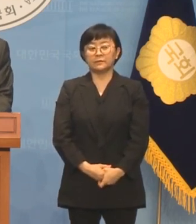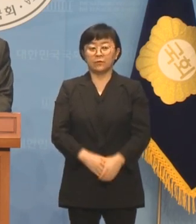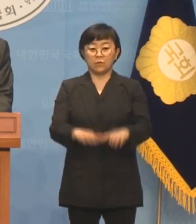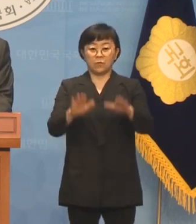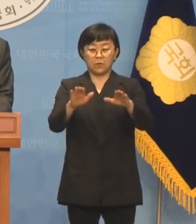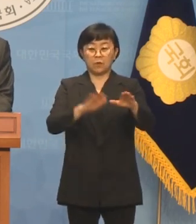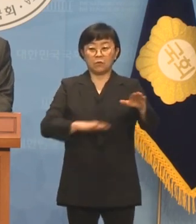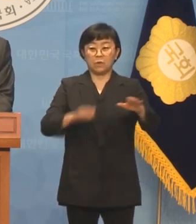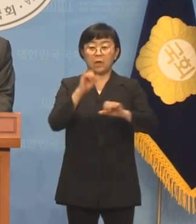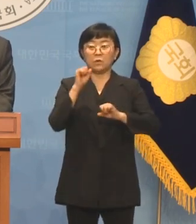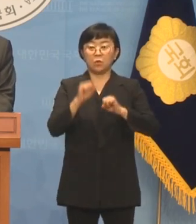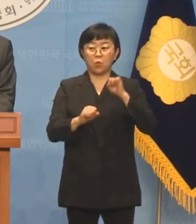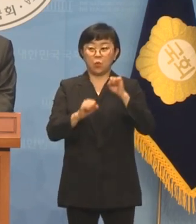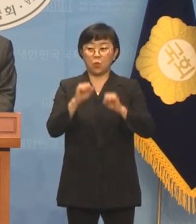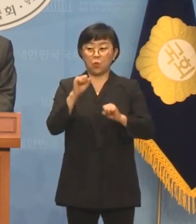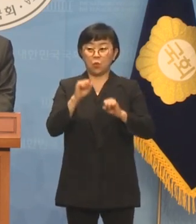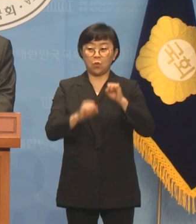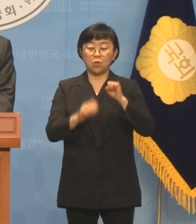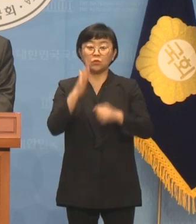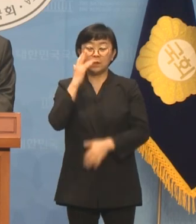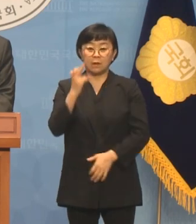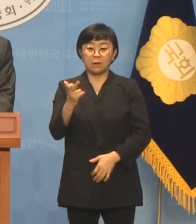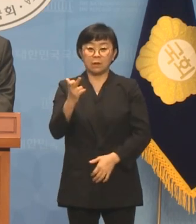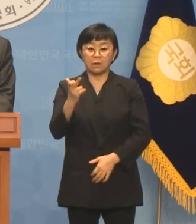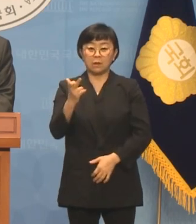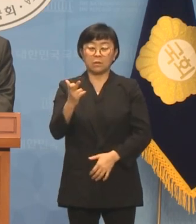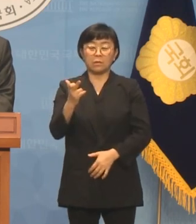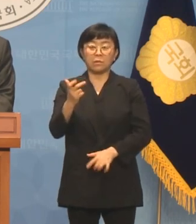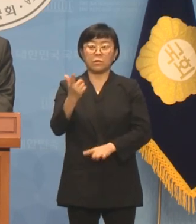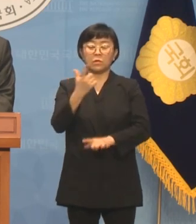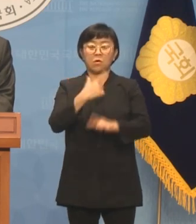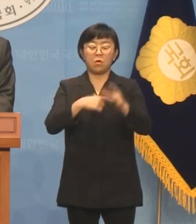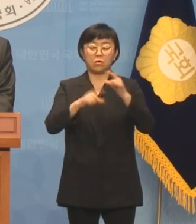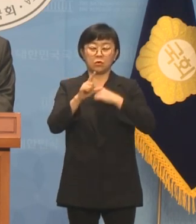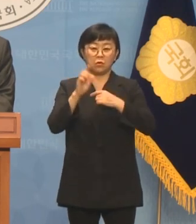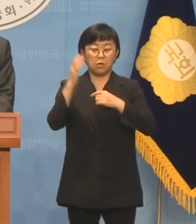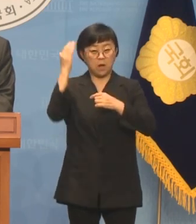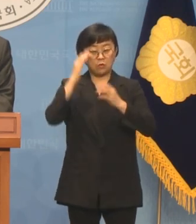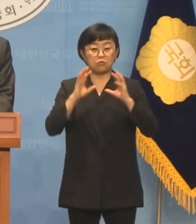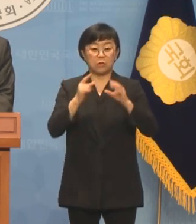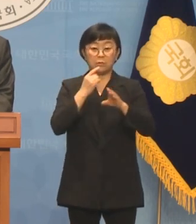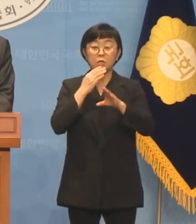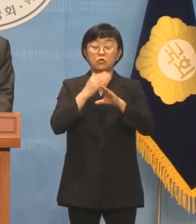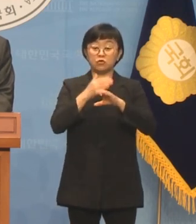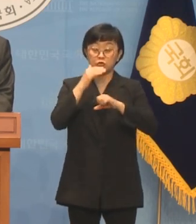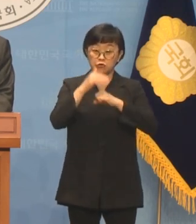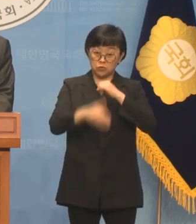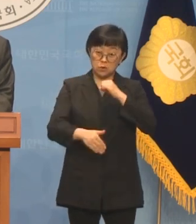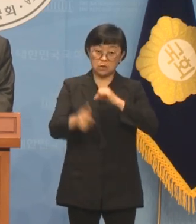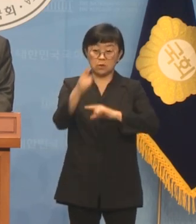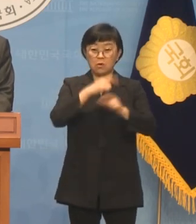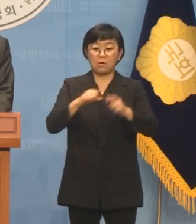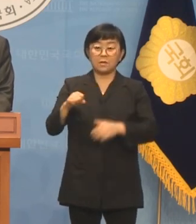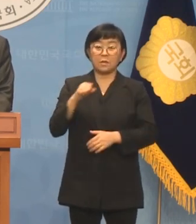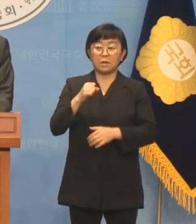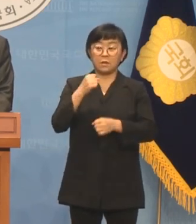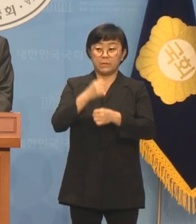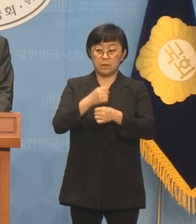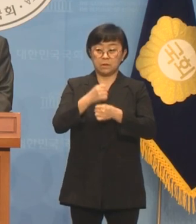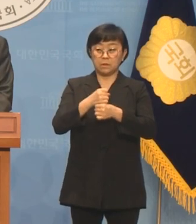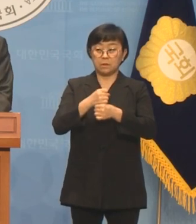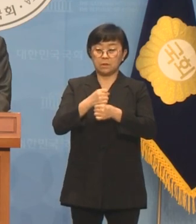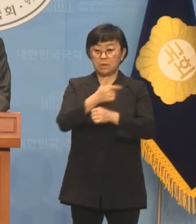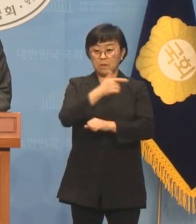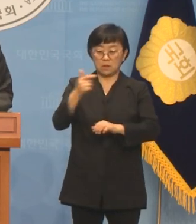오늘 우리의 행동이 울산, 나아가 대한민국의 민주주의를 더욱 굳건히 할 것입니다.